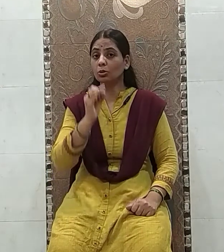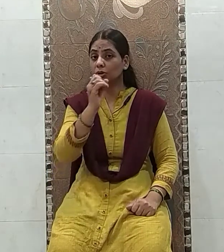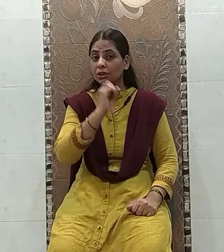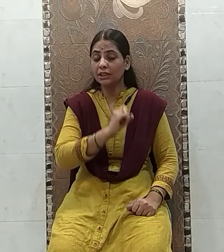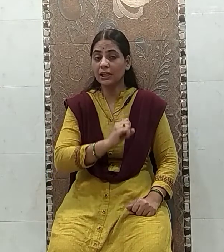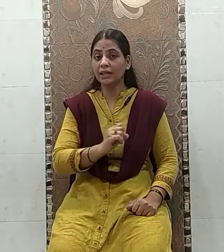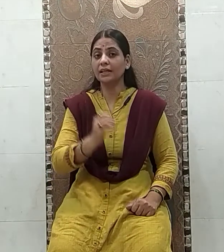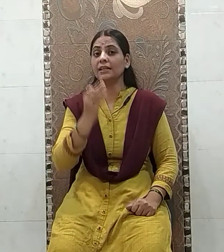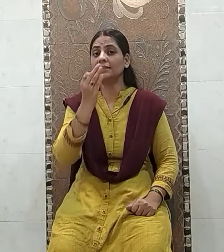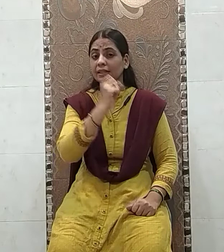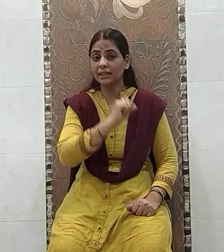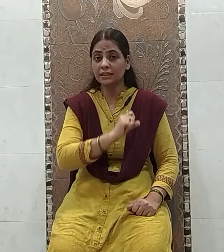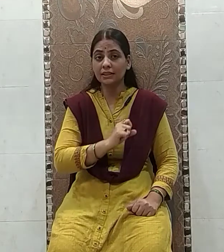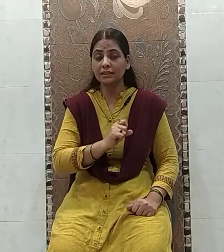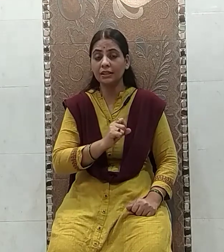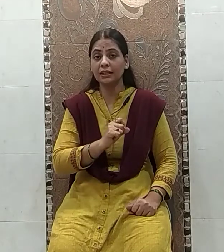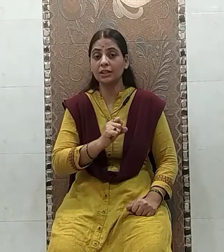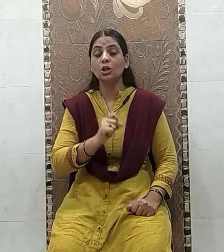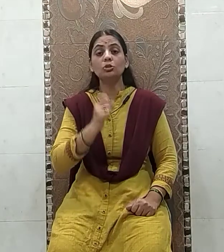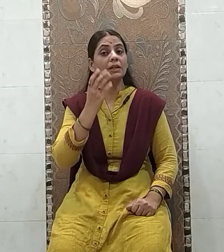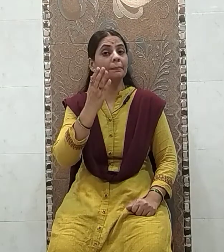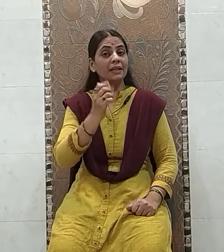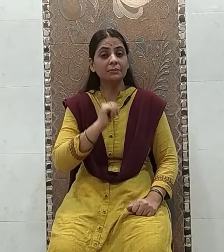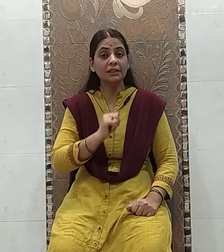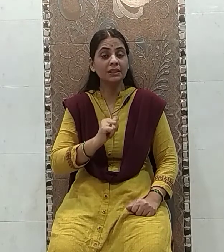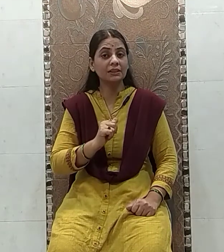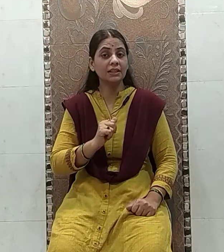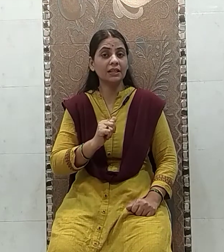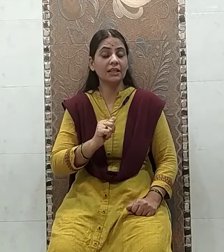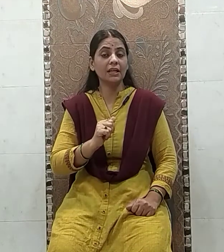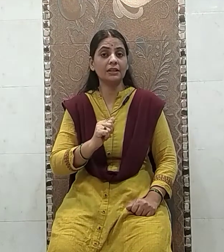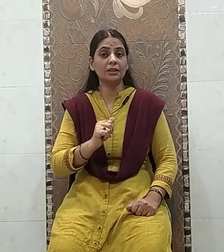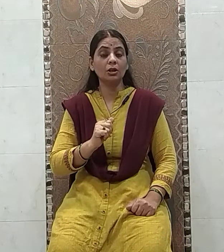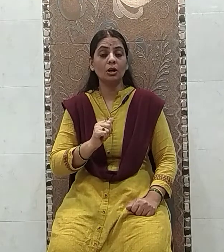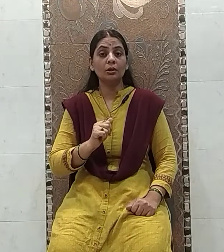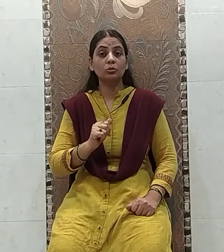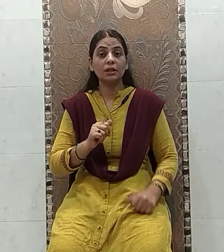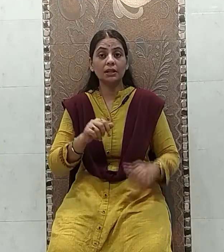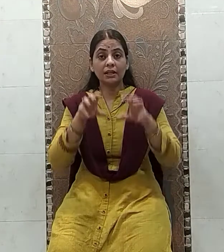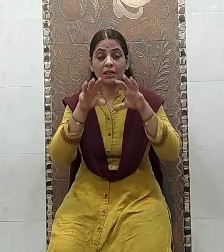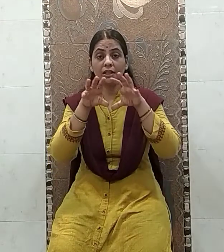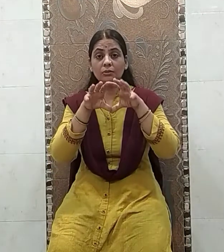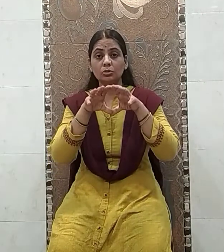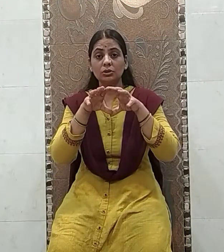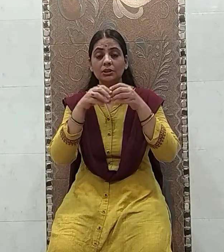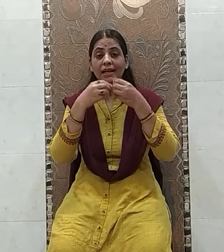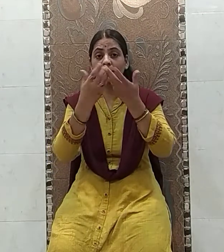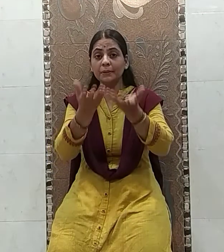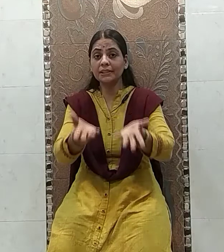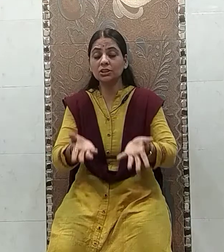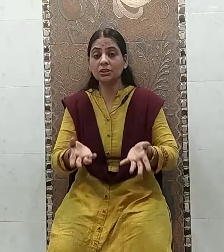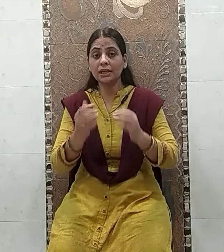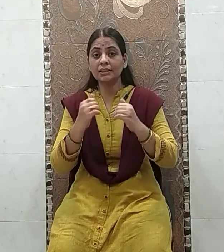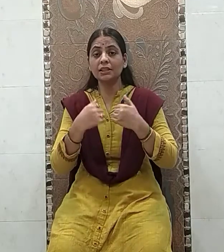गोष्ट लिहायला आहे, जाहिरात लेखन आहे, तुम्हाला बातमी लेखन करायला आहे, तुम्हाला एखाद्या गोष्टीचं एक्सप्लेनेशन करायचं आहे,